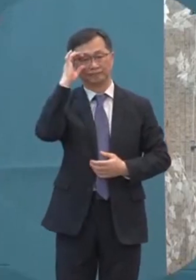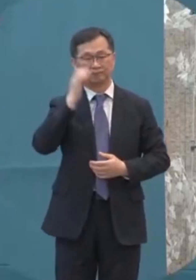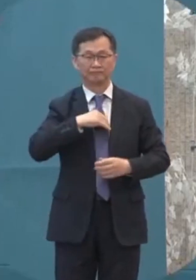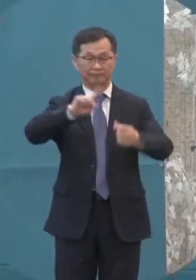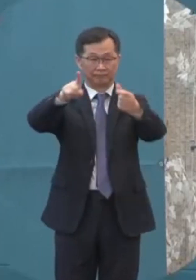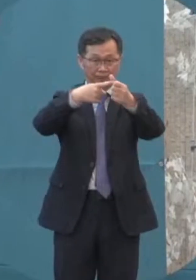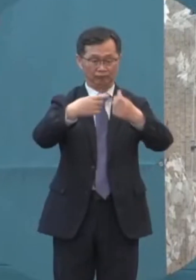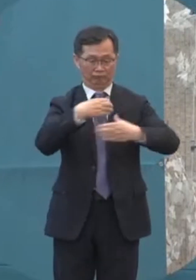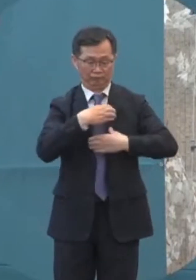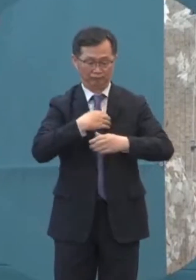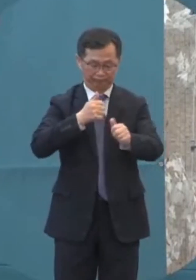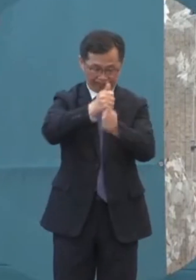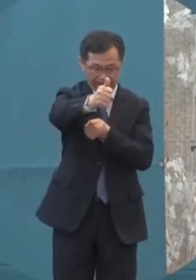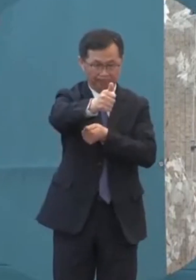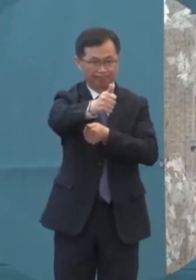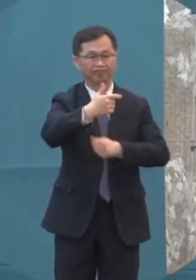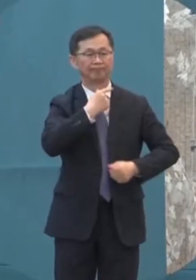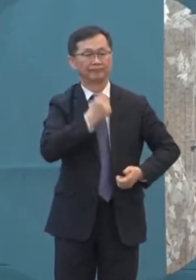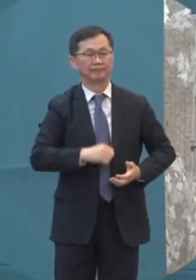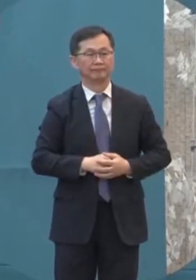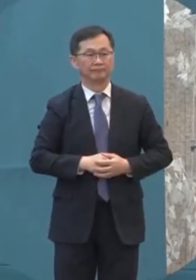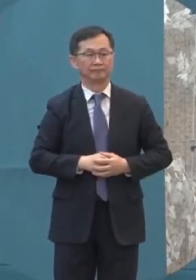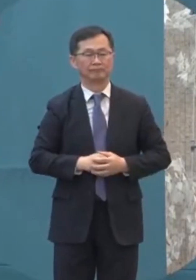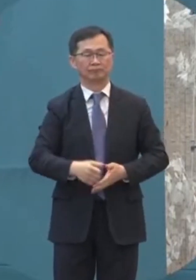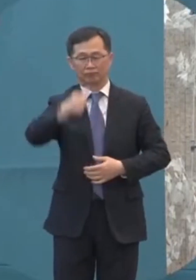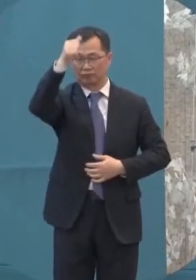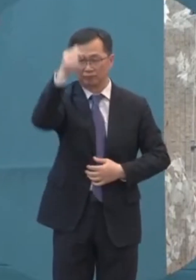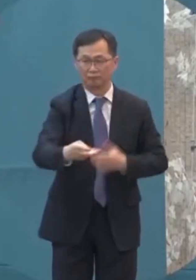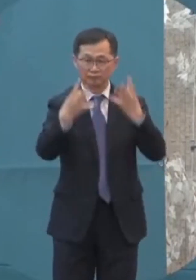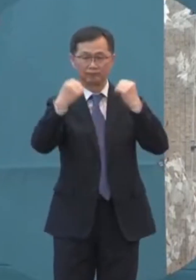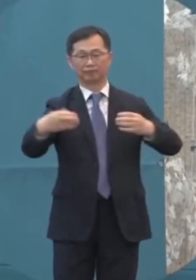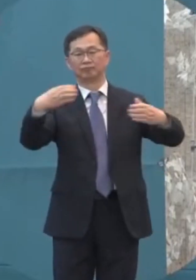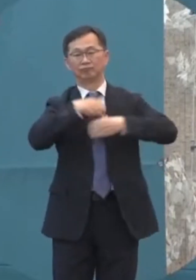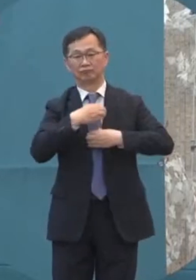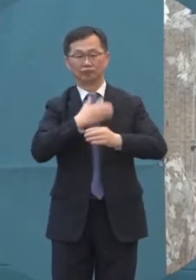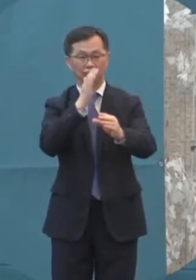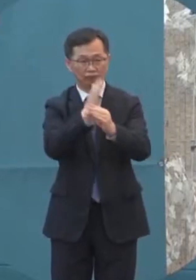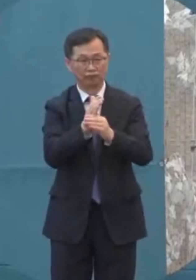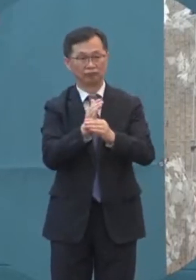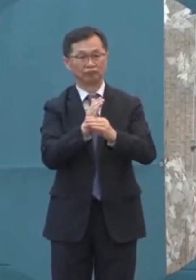첫째는 위기 극복입니다. 수많은 위기가 있지만